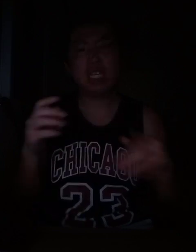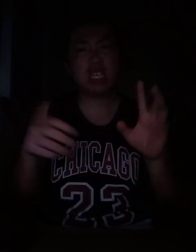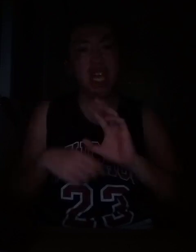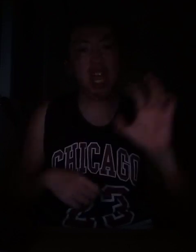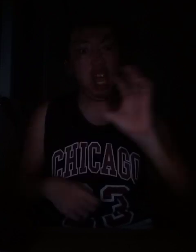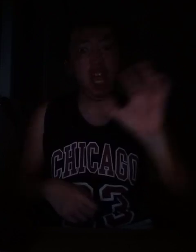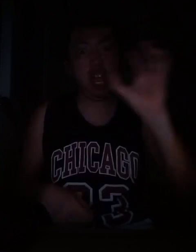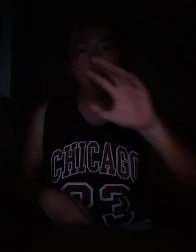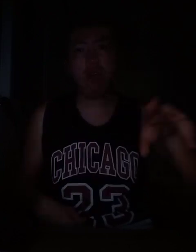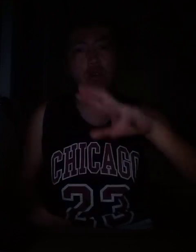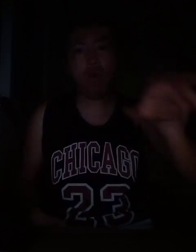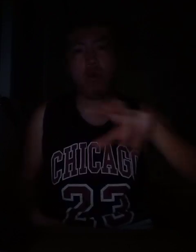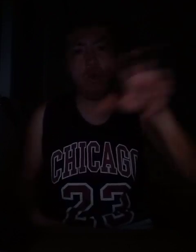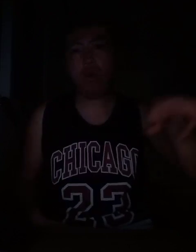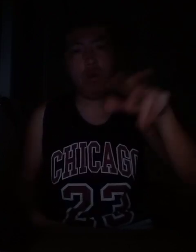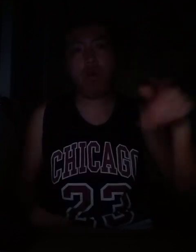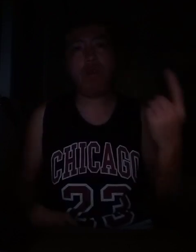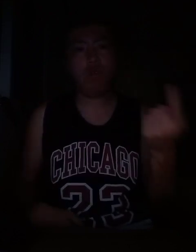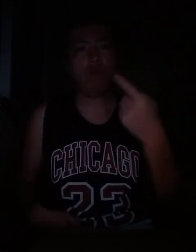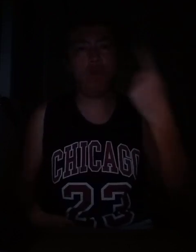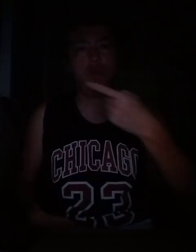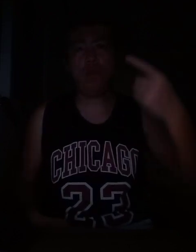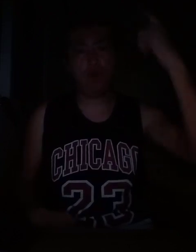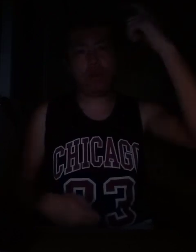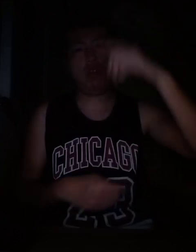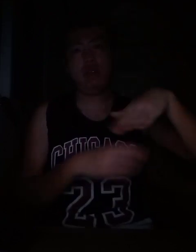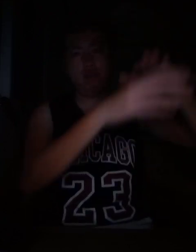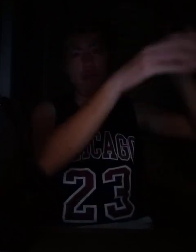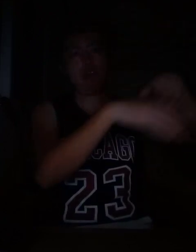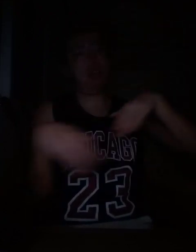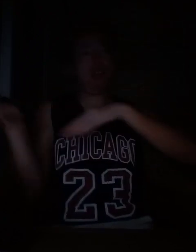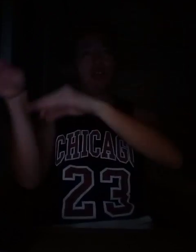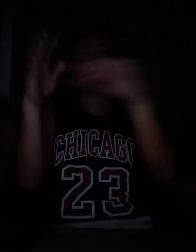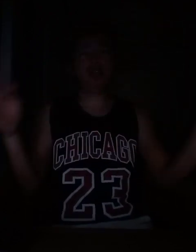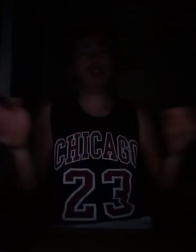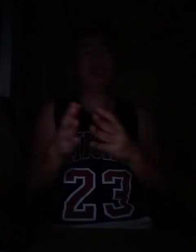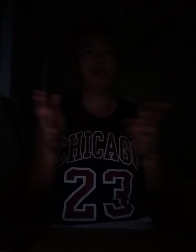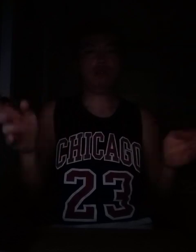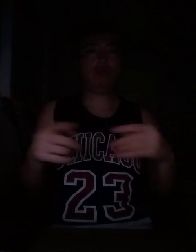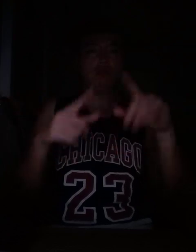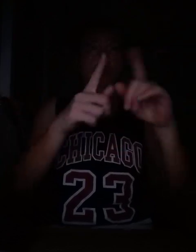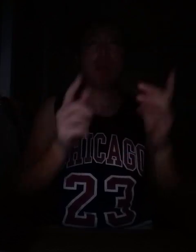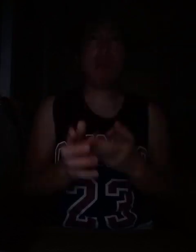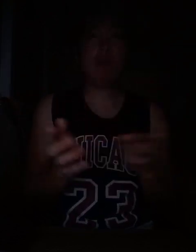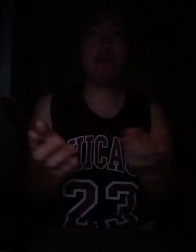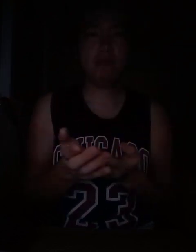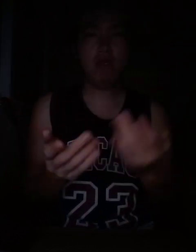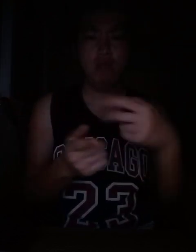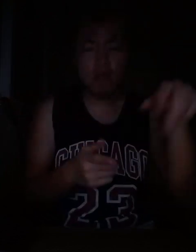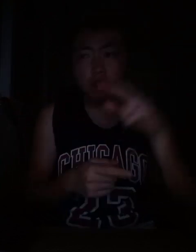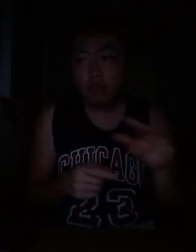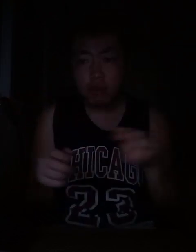태풍입니다. 태풍 카눈 영향으로 제주 먼바다에는 초속 15m 강풍과 3m 높이의 파도가